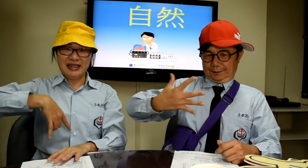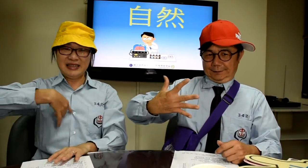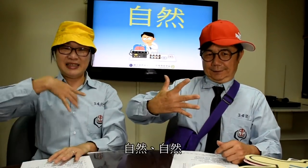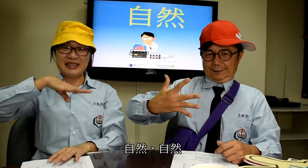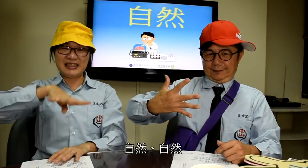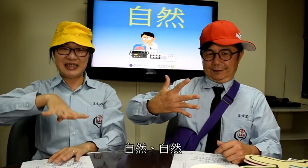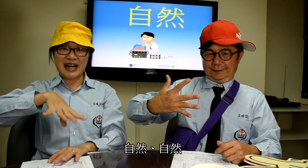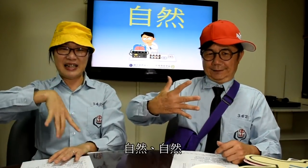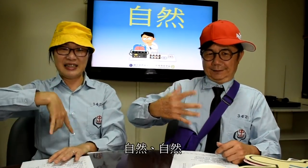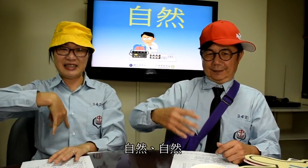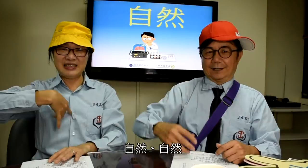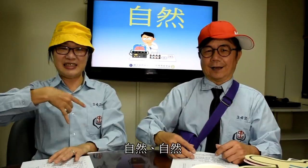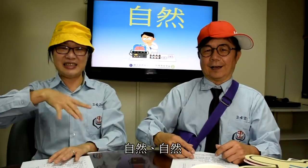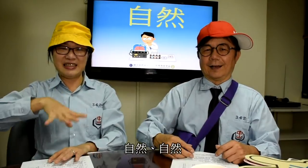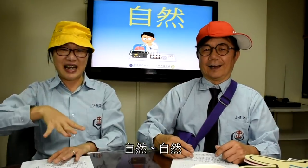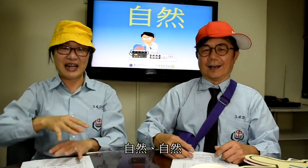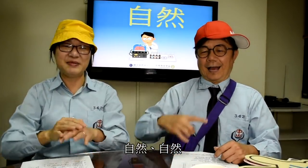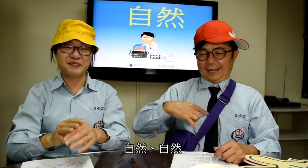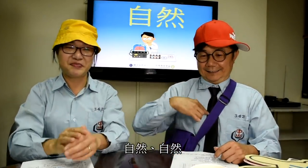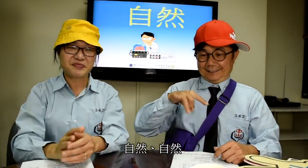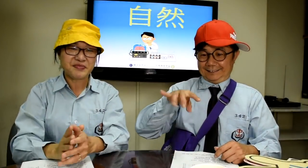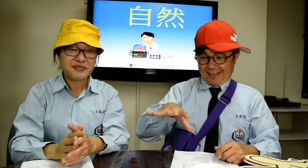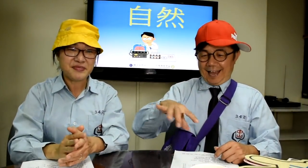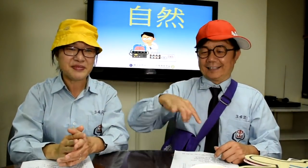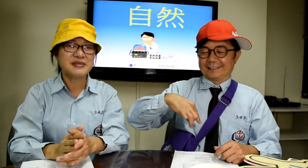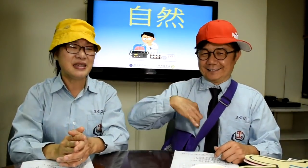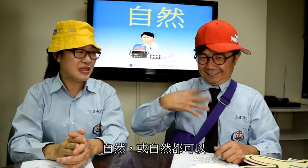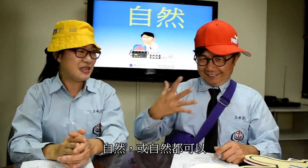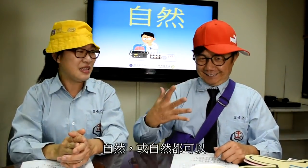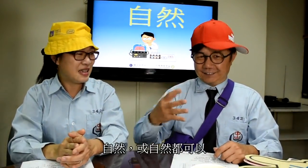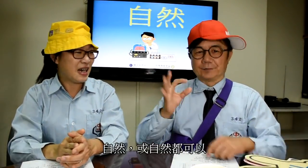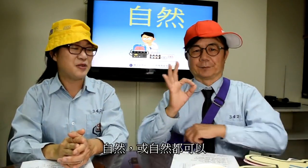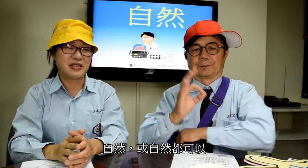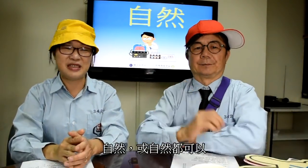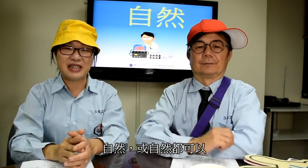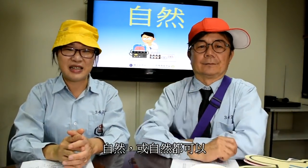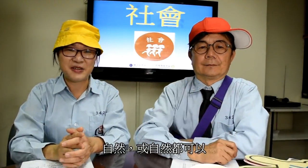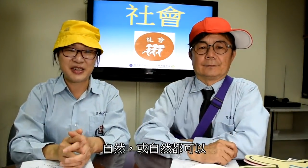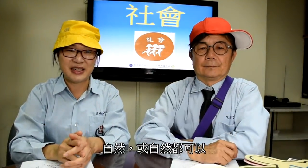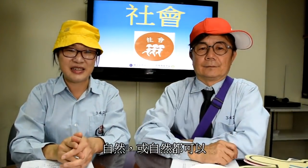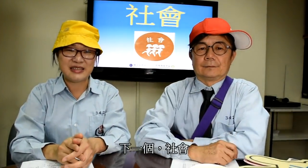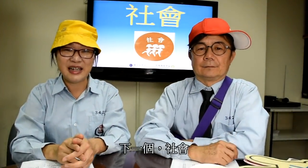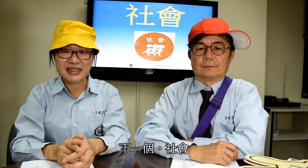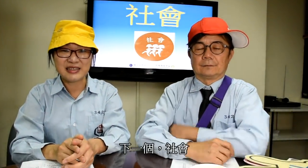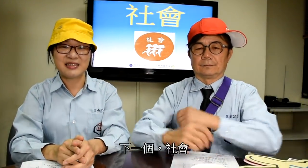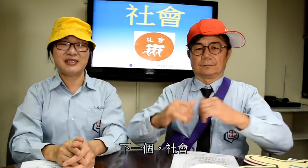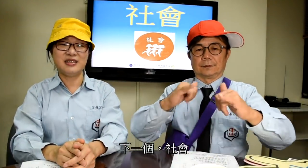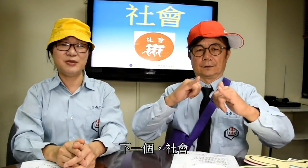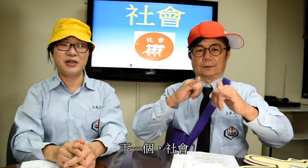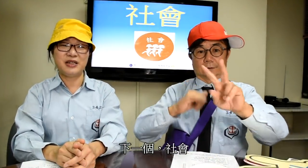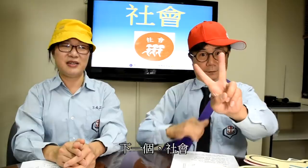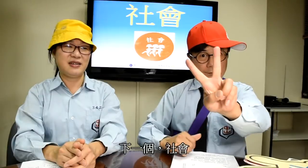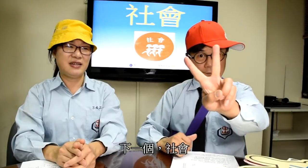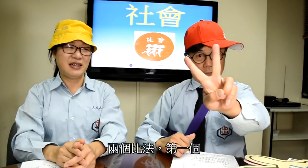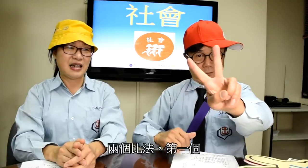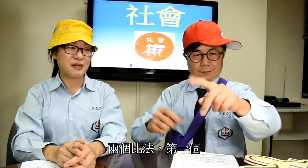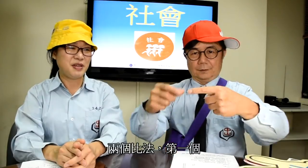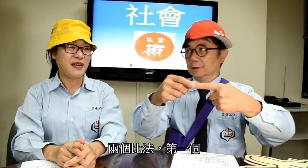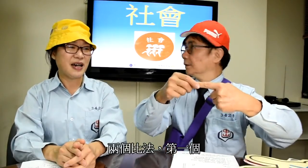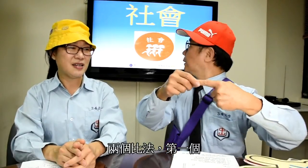自然，自然，自然或自然都可以。下一个社会，两个笔法。